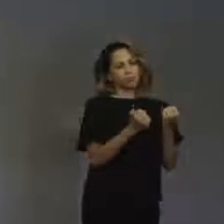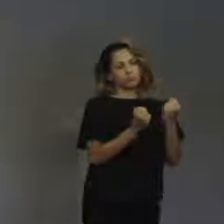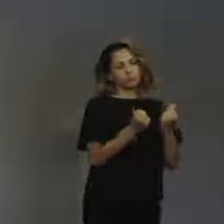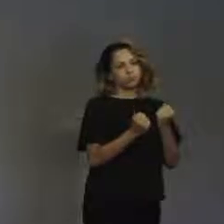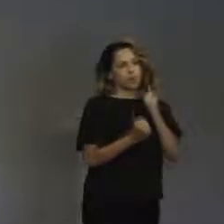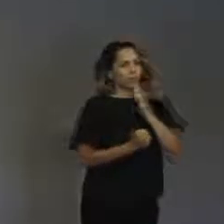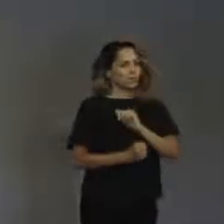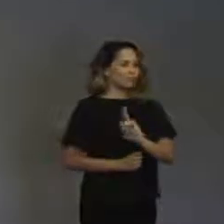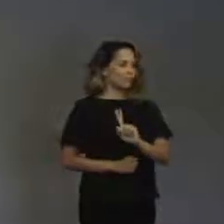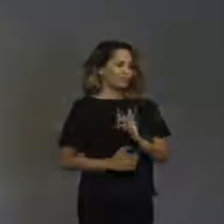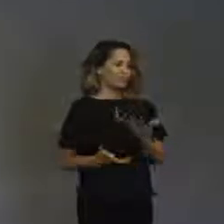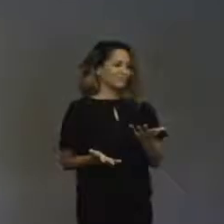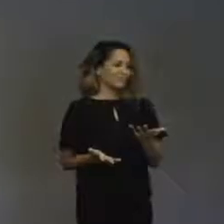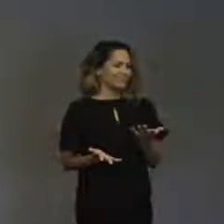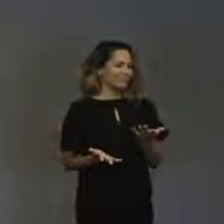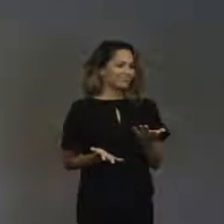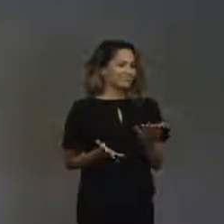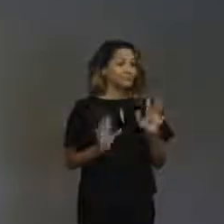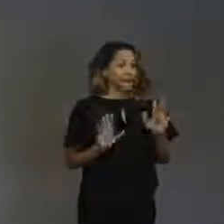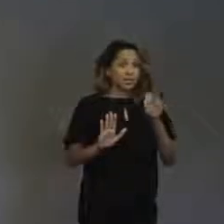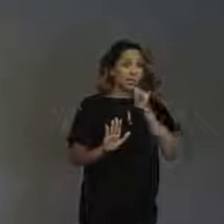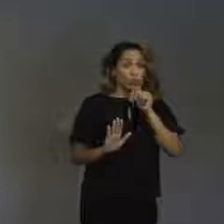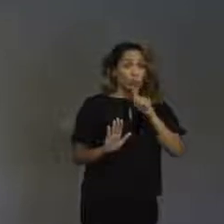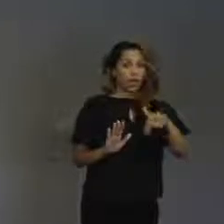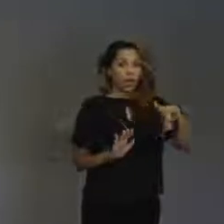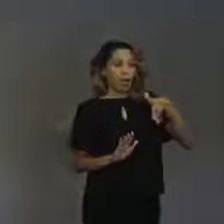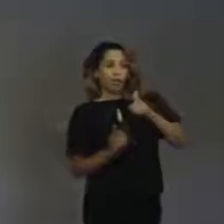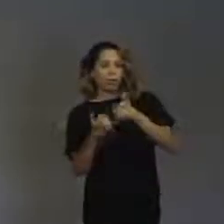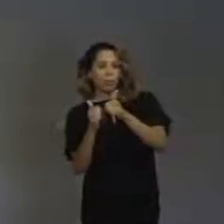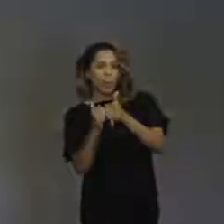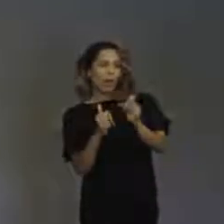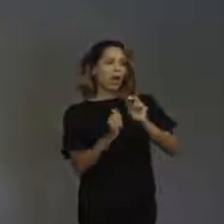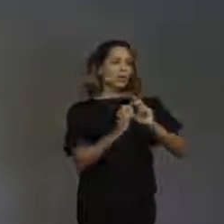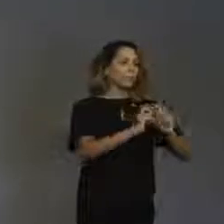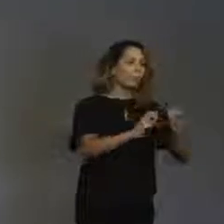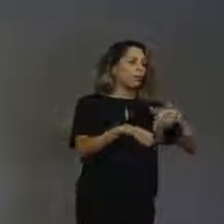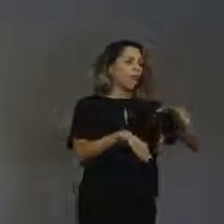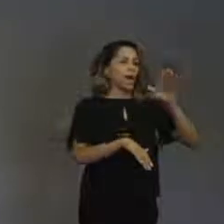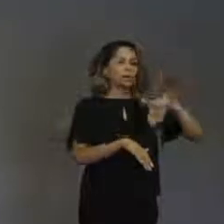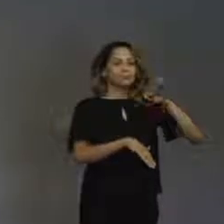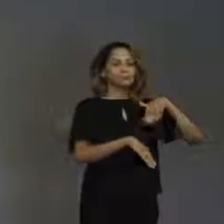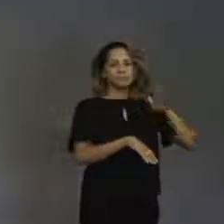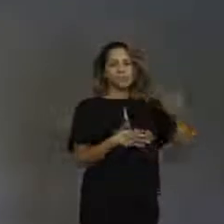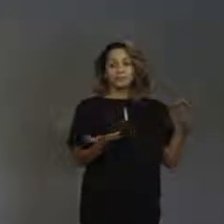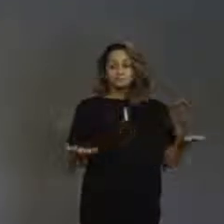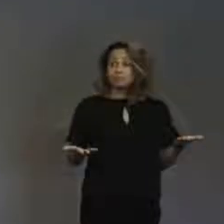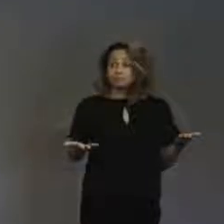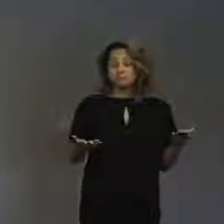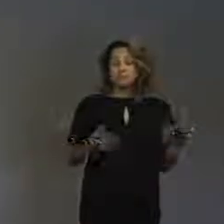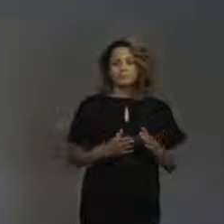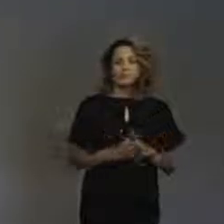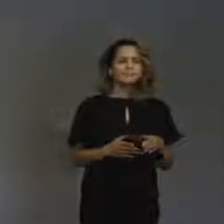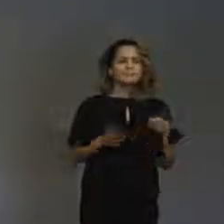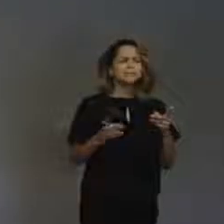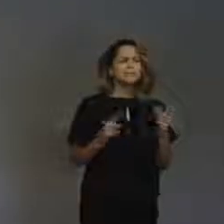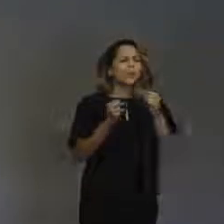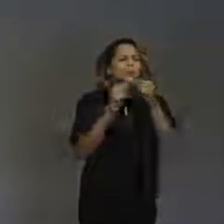muito mais complexos. E o que isso tem a ver com o que a gente está falando, né, de